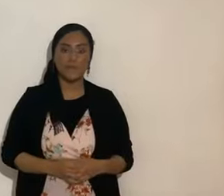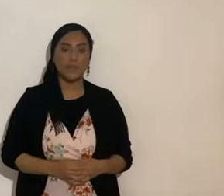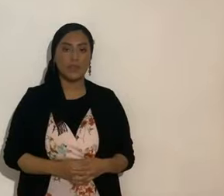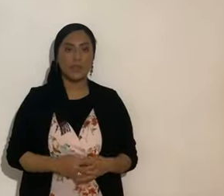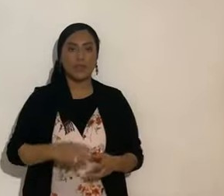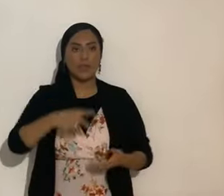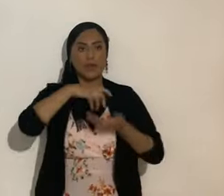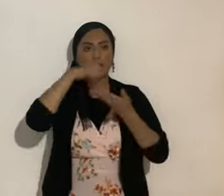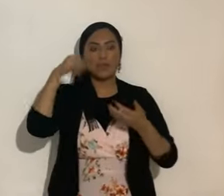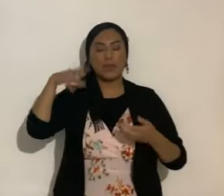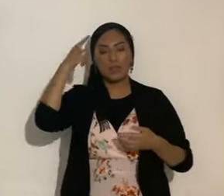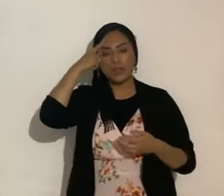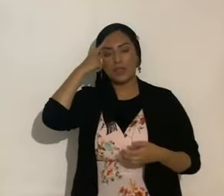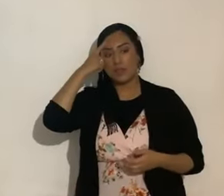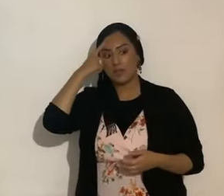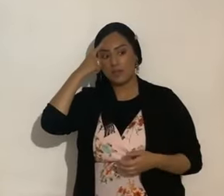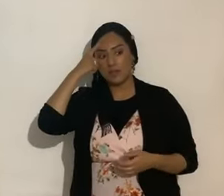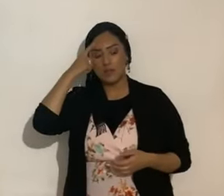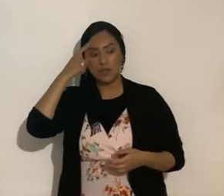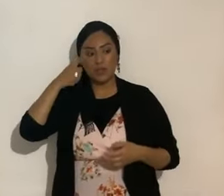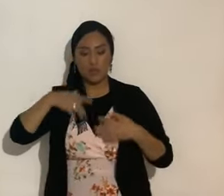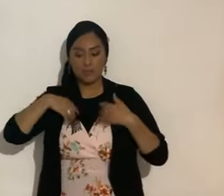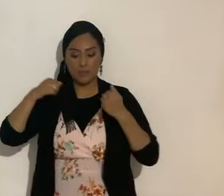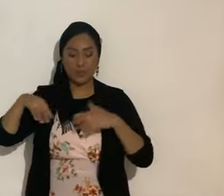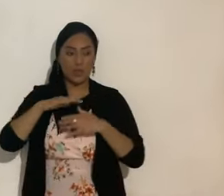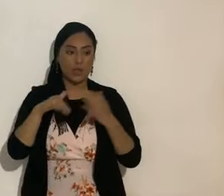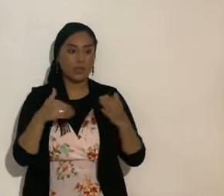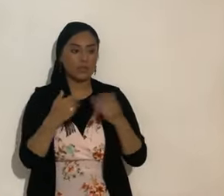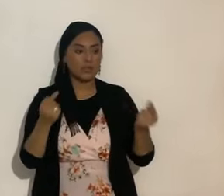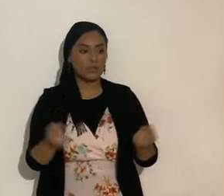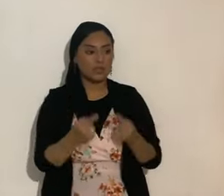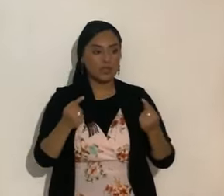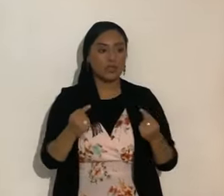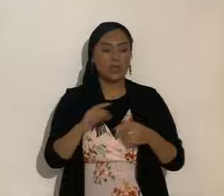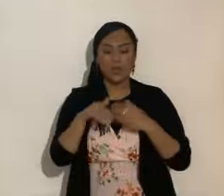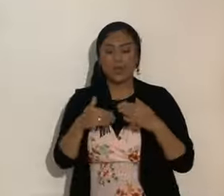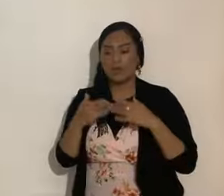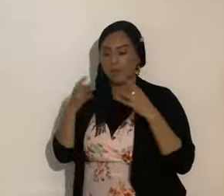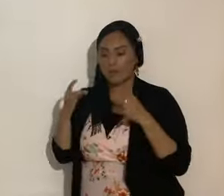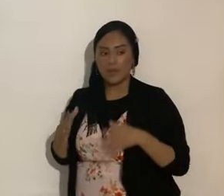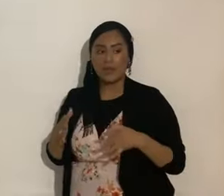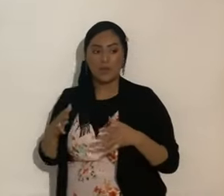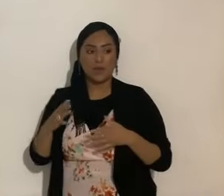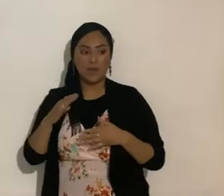Quitémonos esa idea. Cuando ya renunció a todo pecado, toda avaricia, toda codicia,